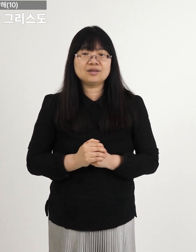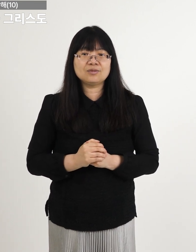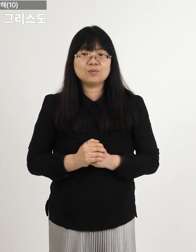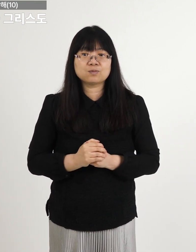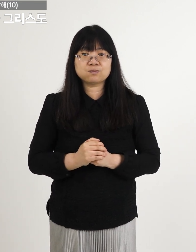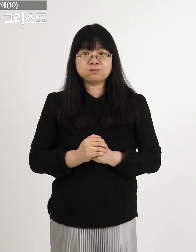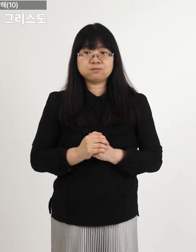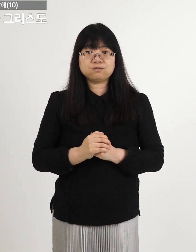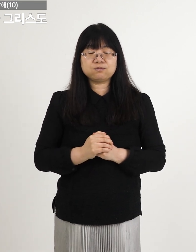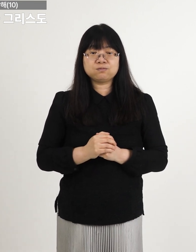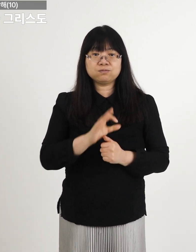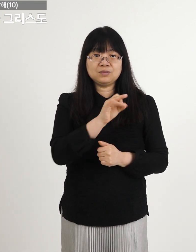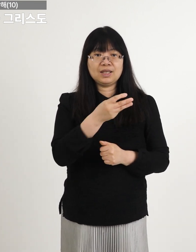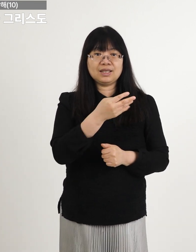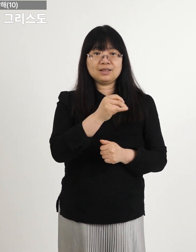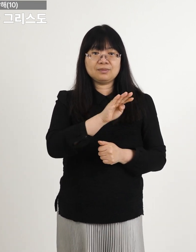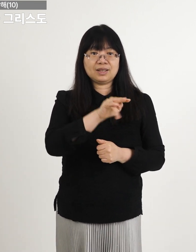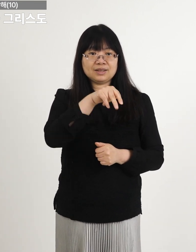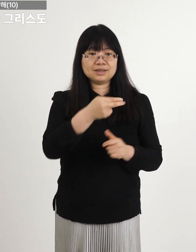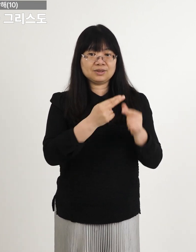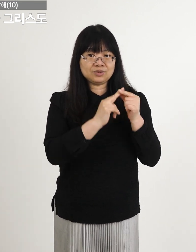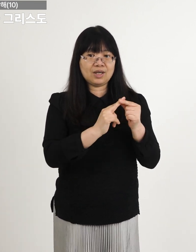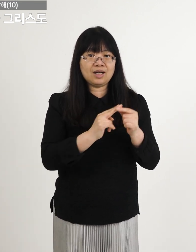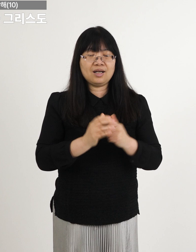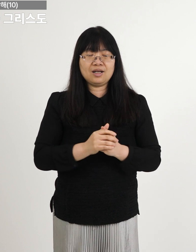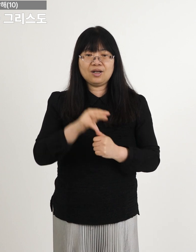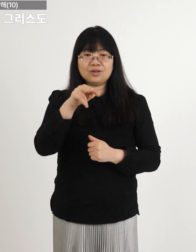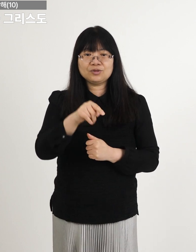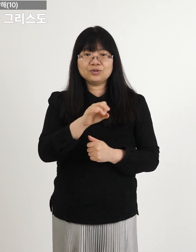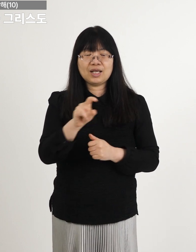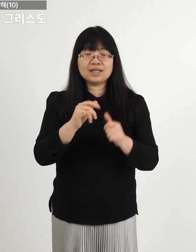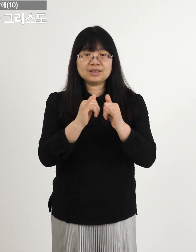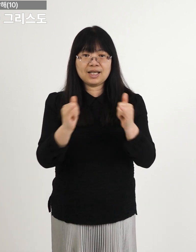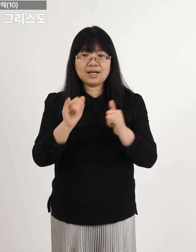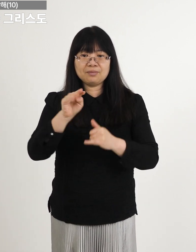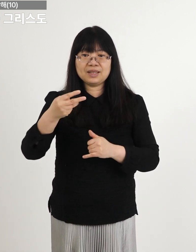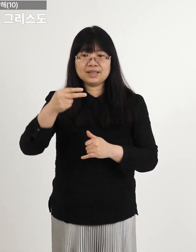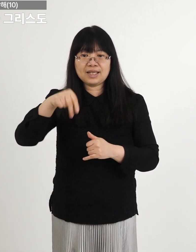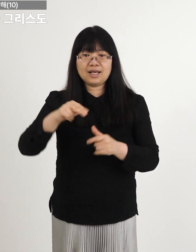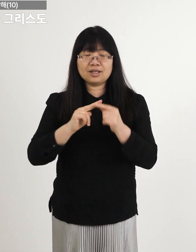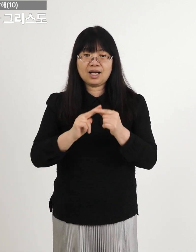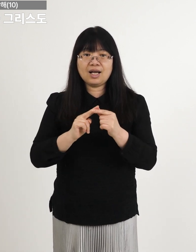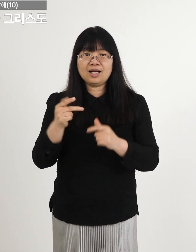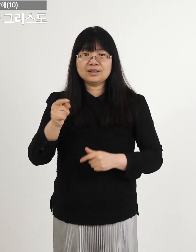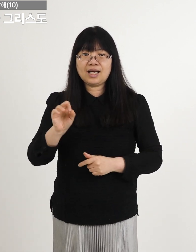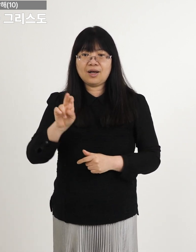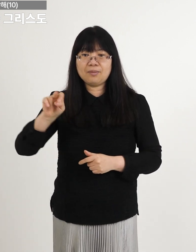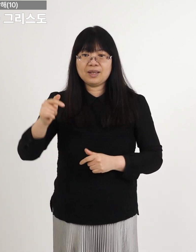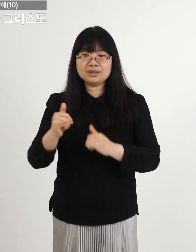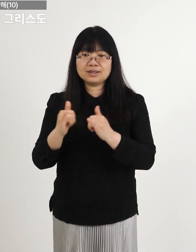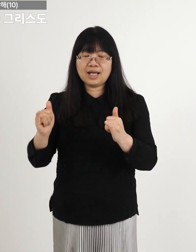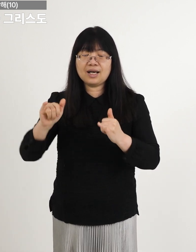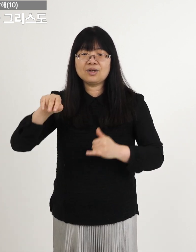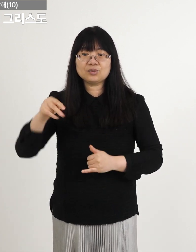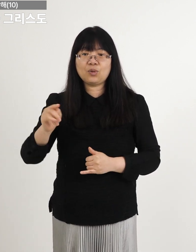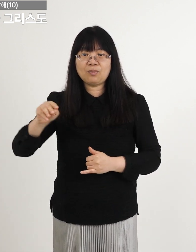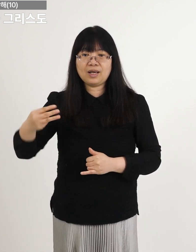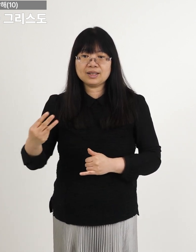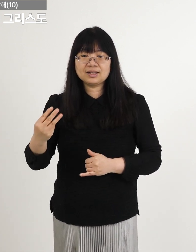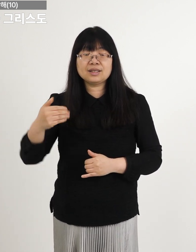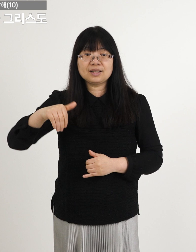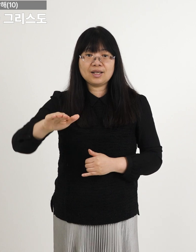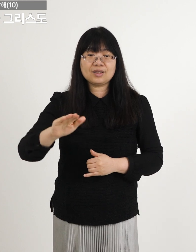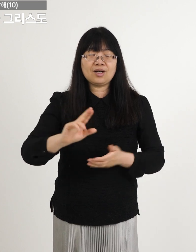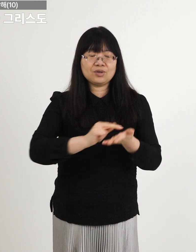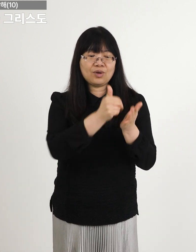어디입니까? 엘리바스와 수아 사람 빌닷과 나아마 사람 소발이 가서